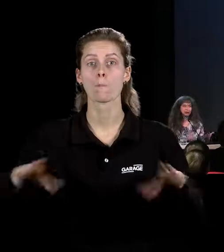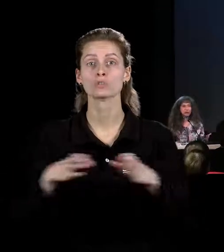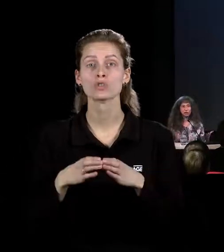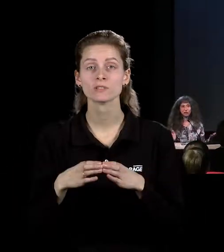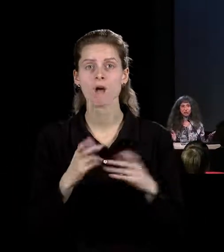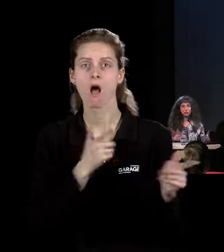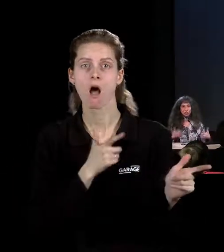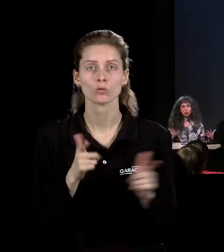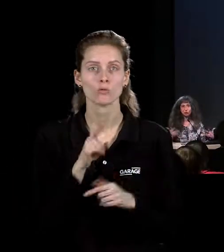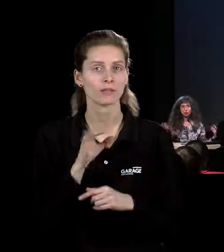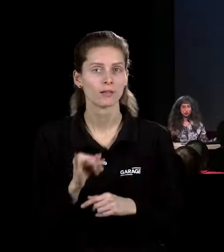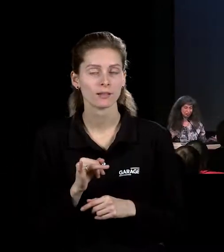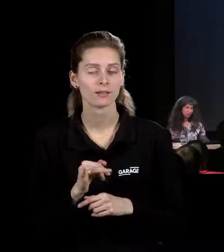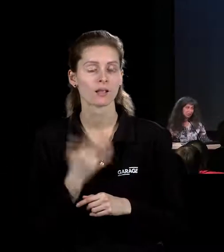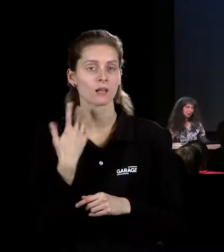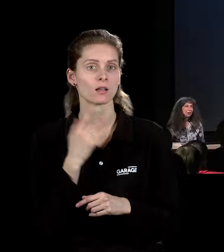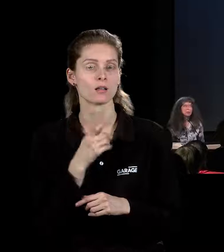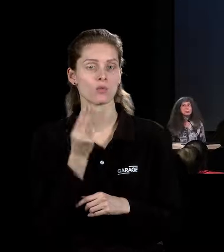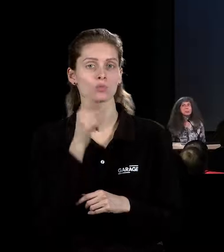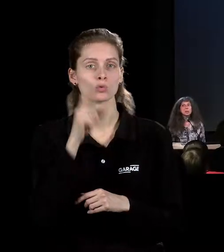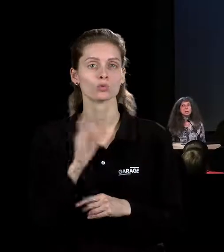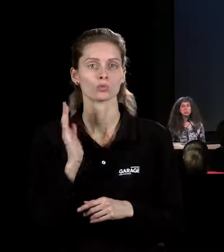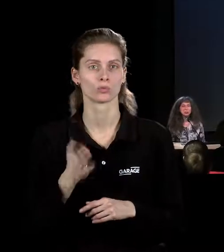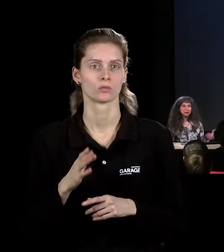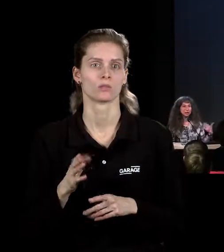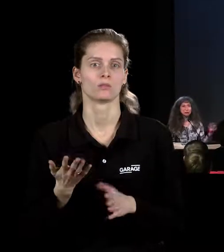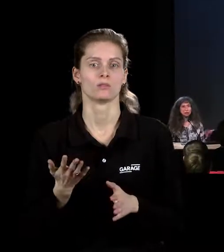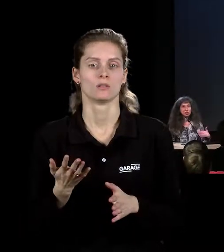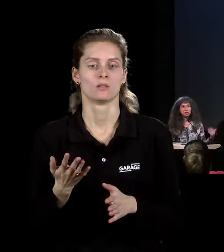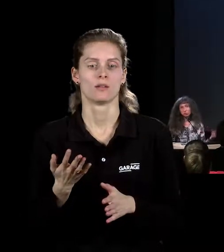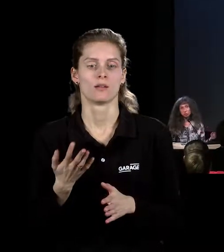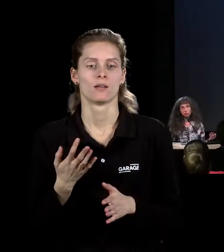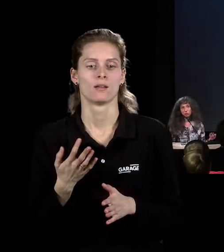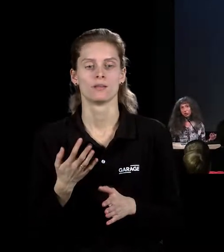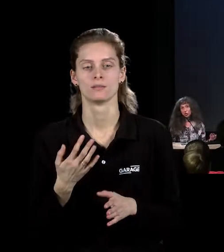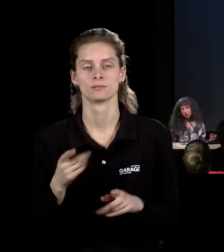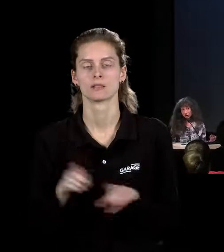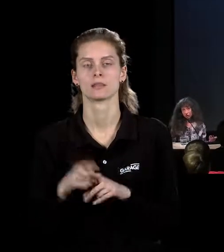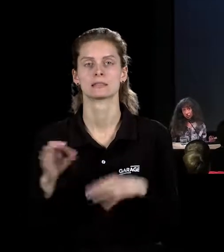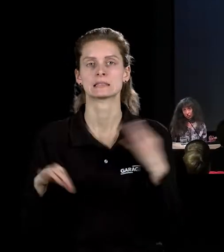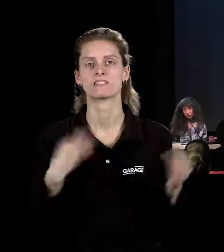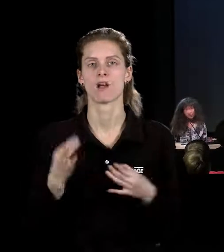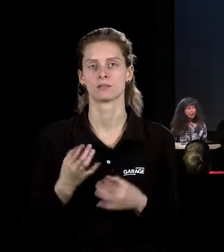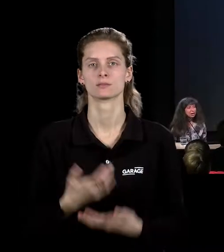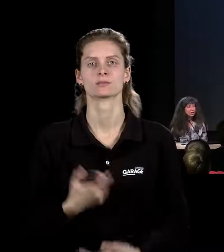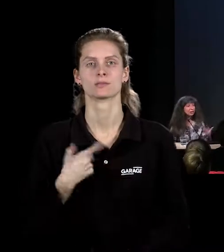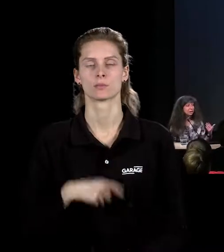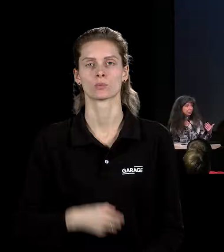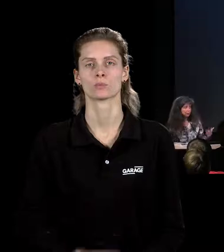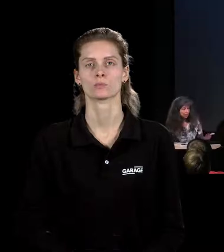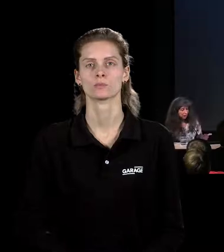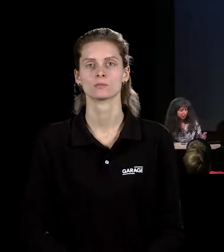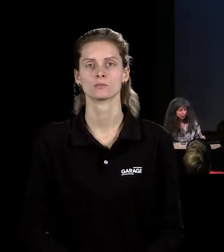когда на ваших глазах художник будет там, по краю, подставлять себя под искры, под летящие искры хотя бы. Да?